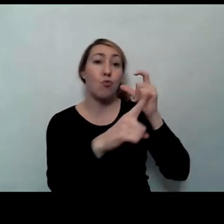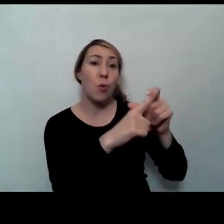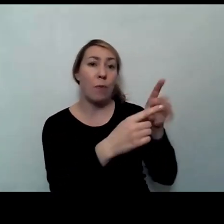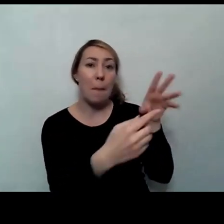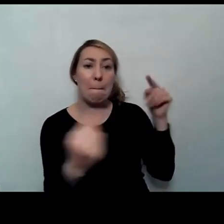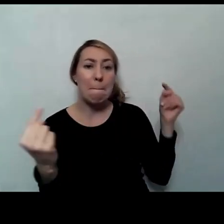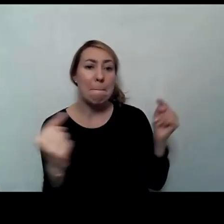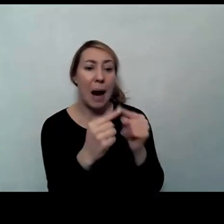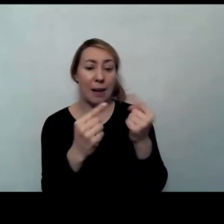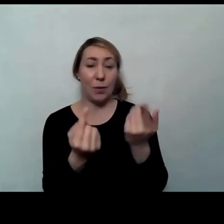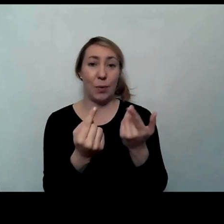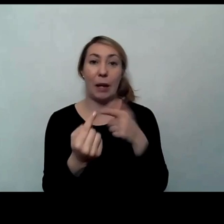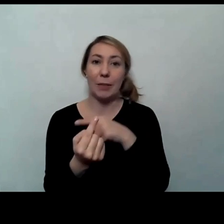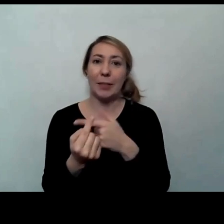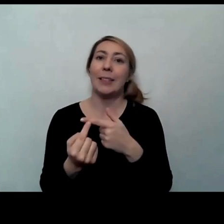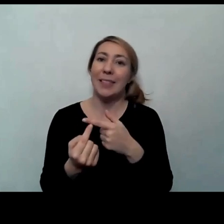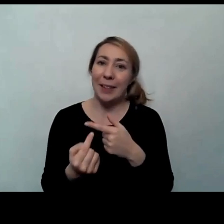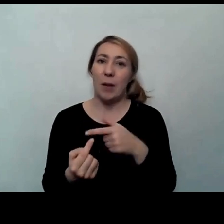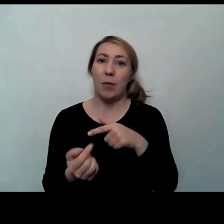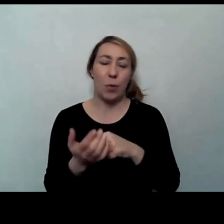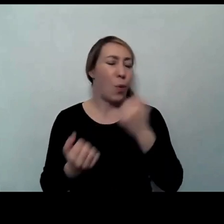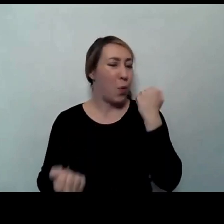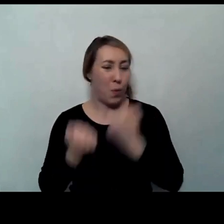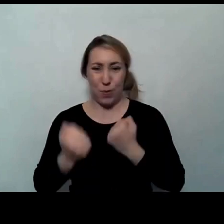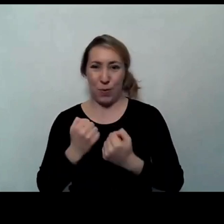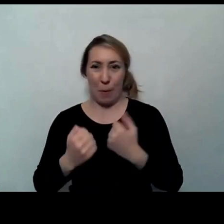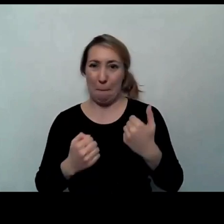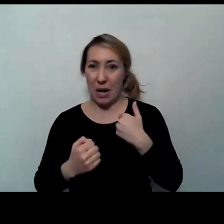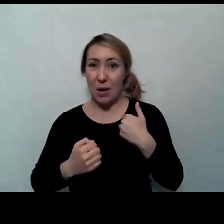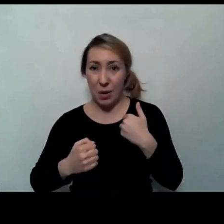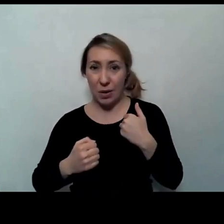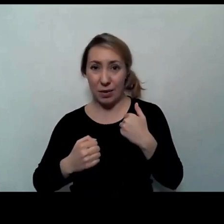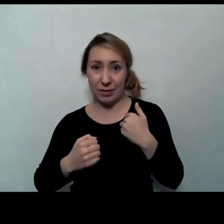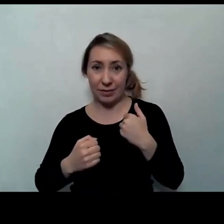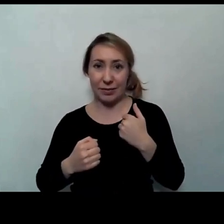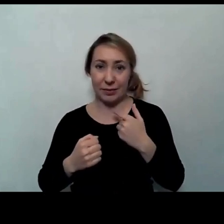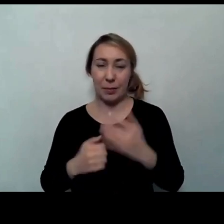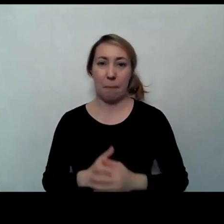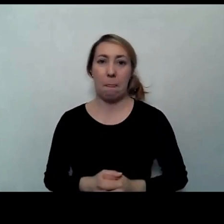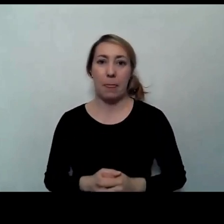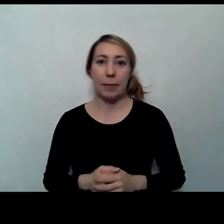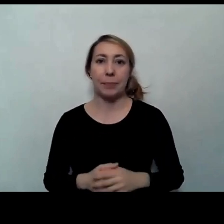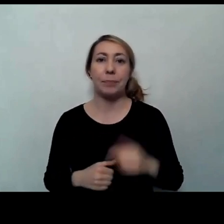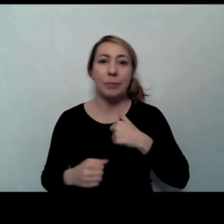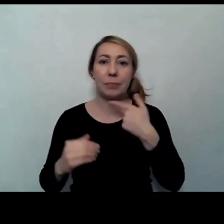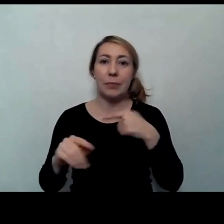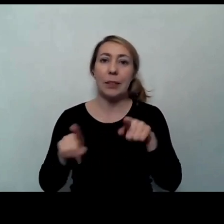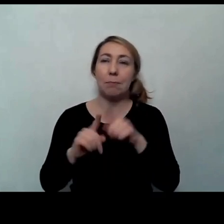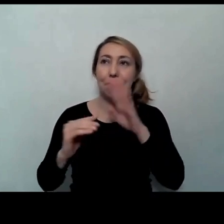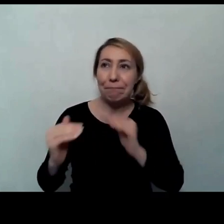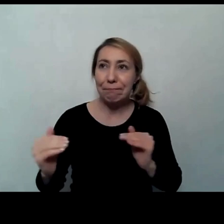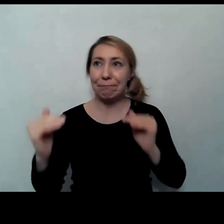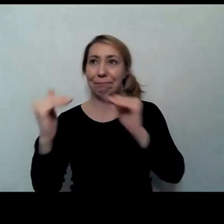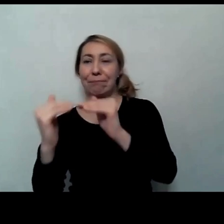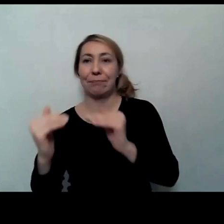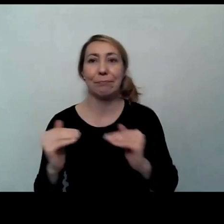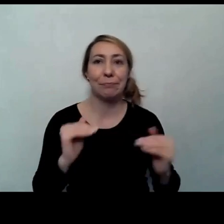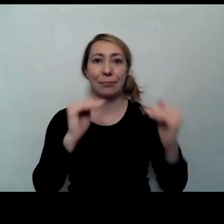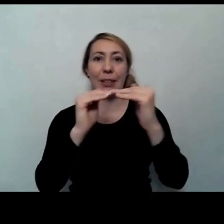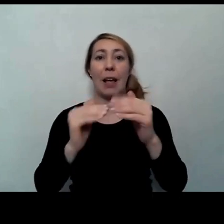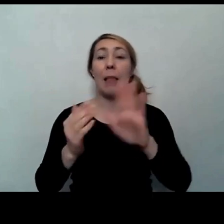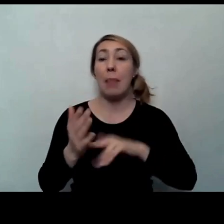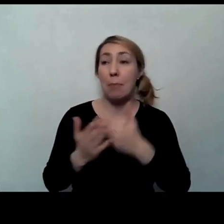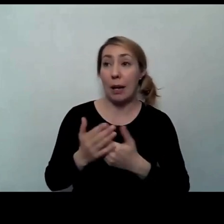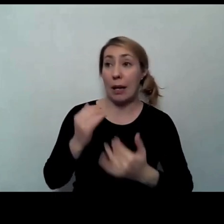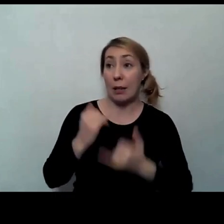to ta ilustracja obrazować, też wymagała od nas pewnego dostosowania się. No i pewnie gdyby zapytać